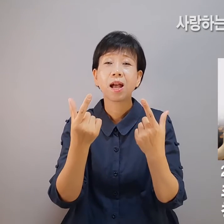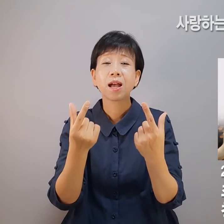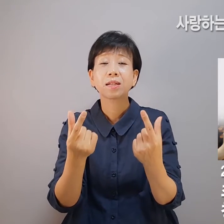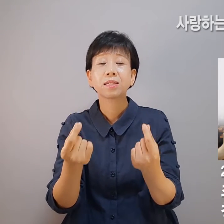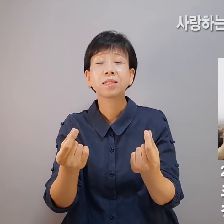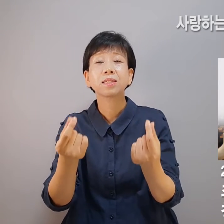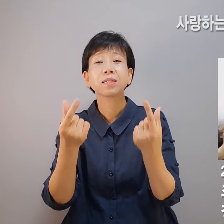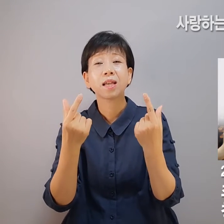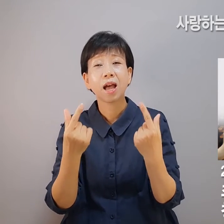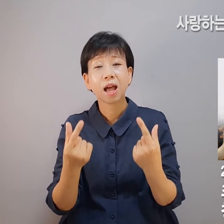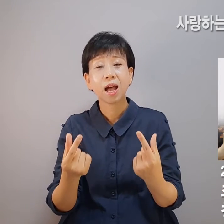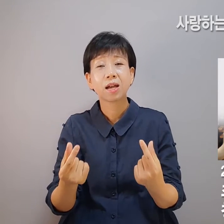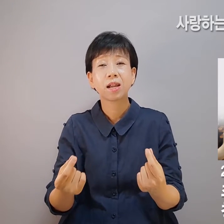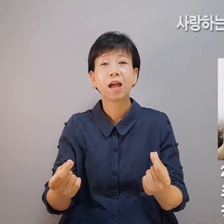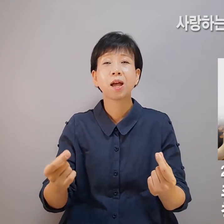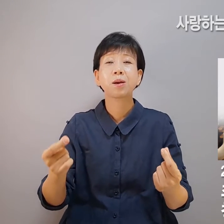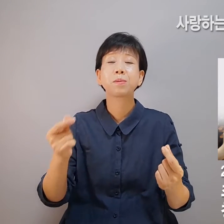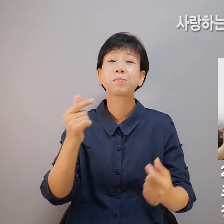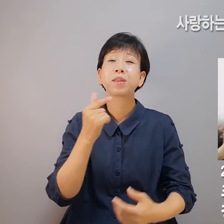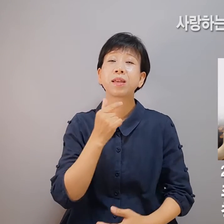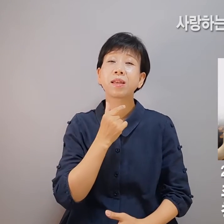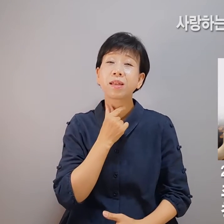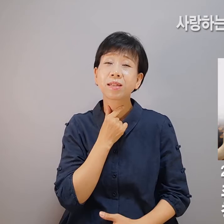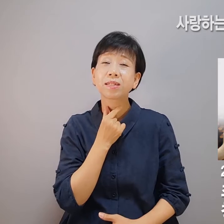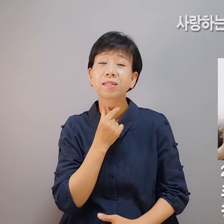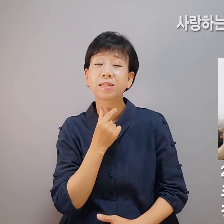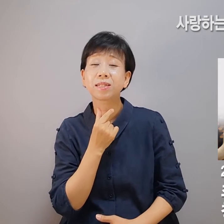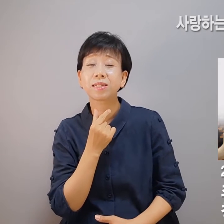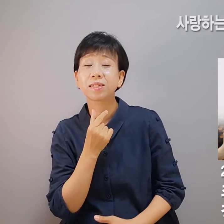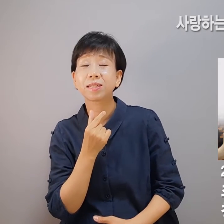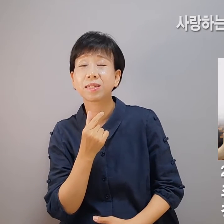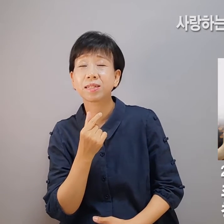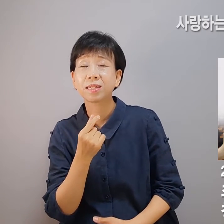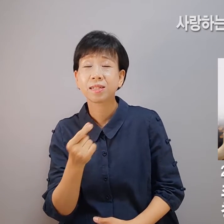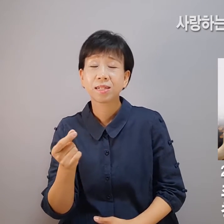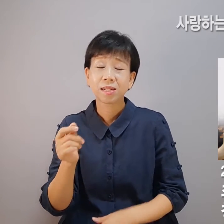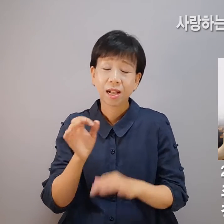내가 그 사람 되길